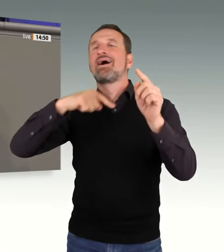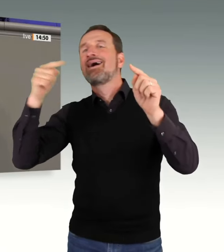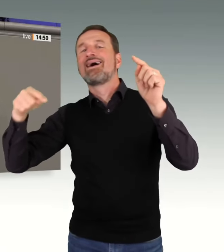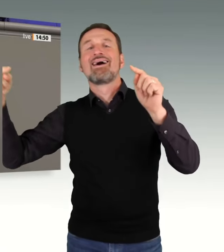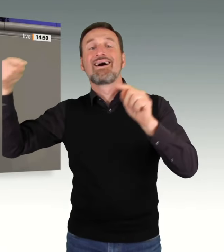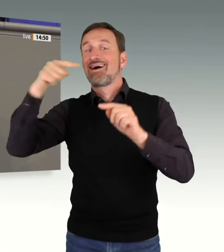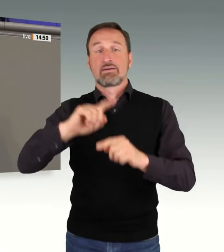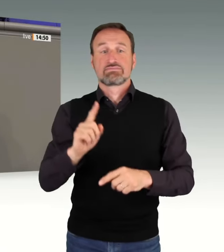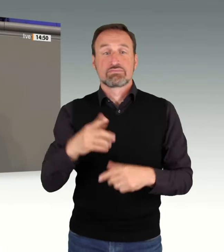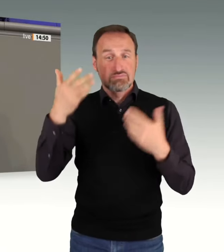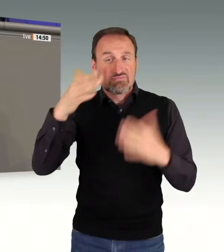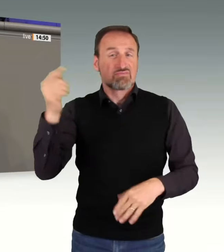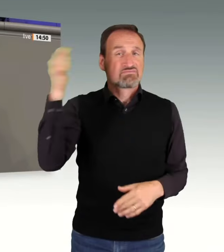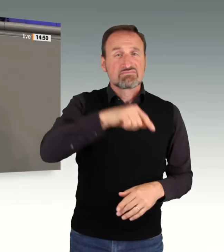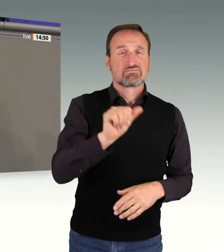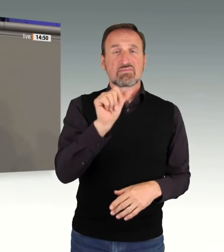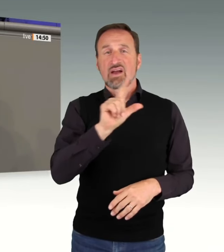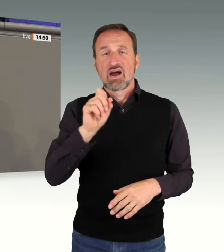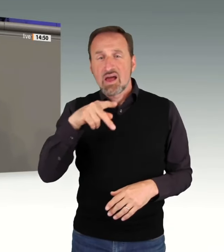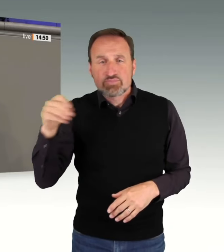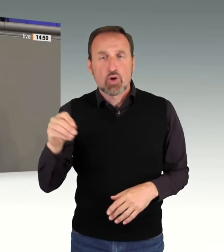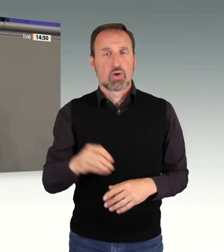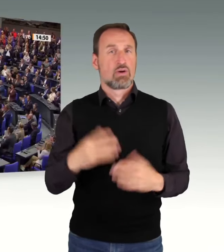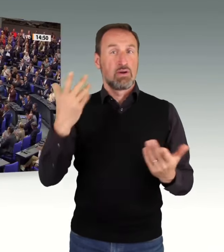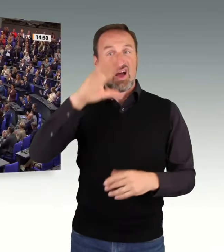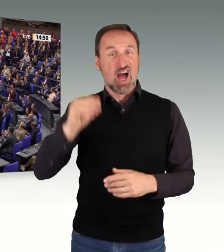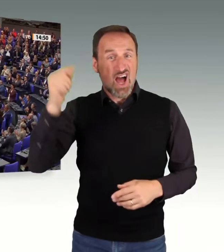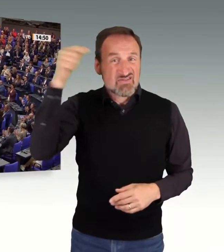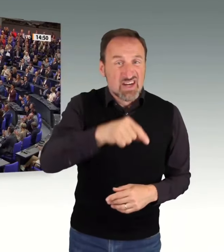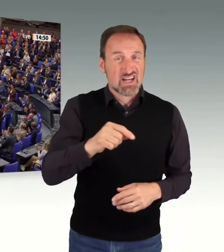Interesse, das Putin persönlich verliert.